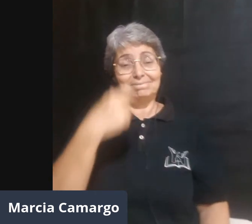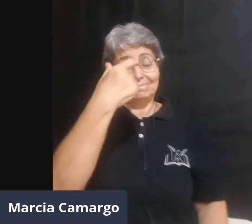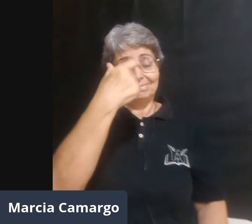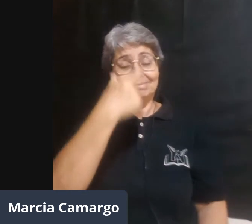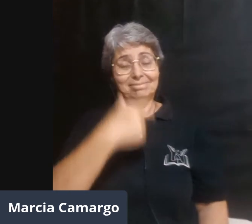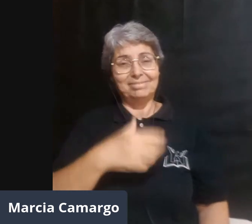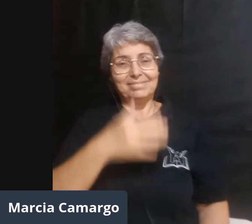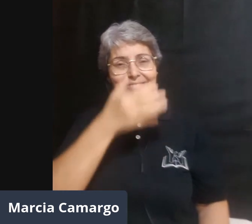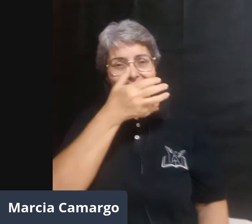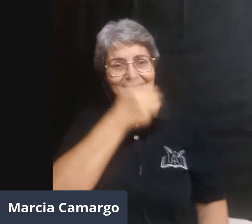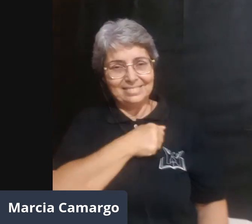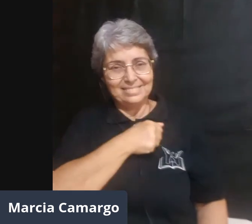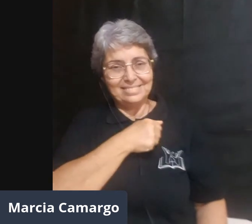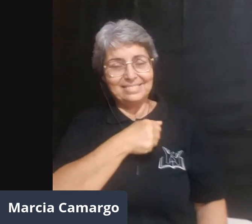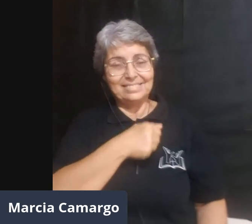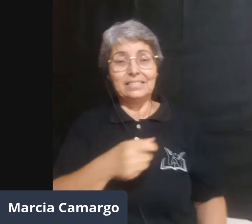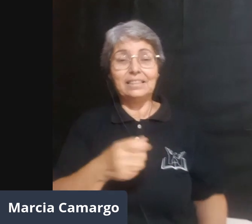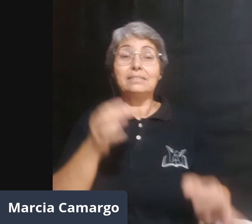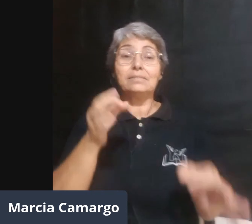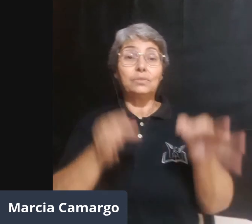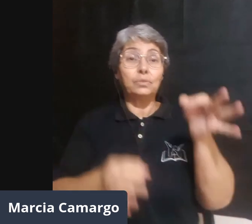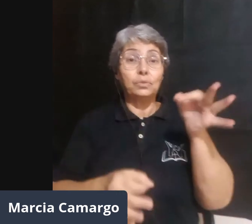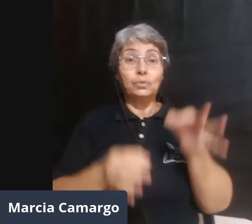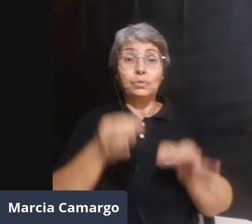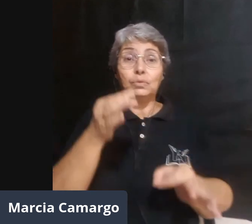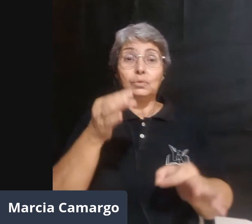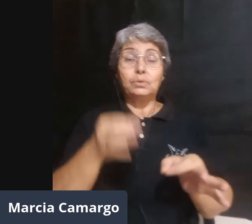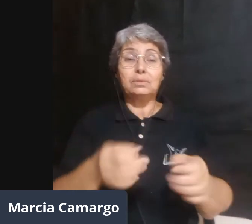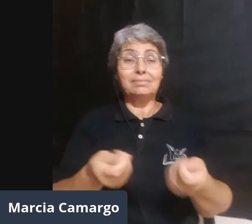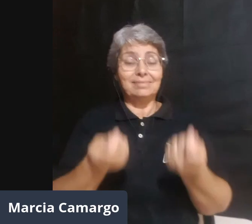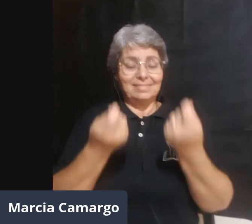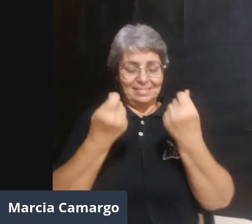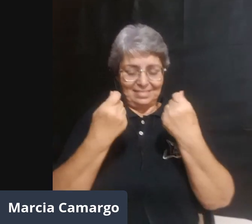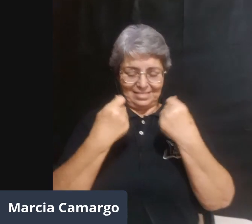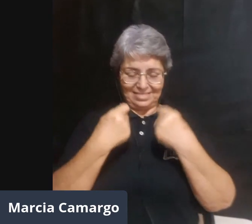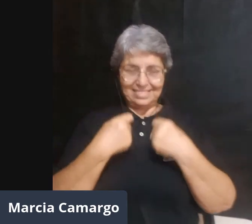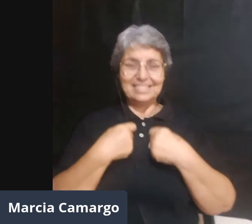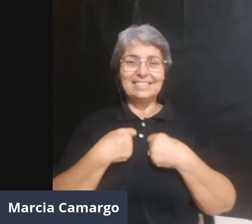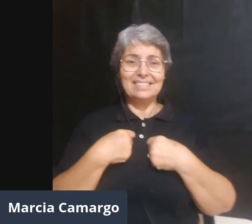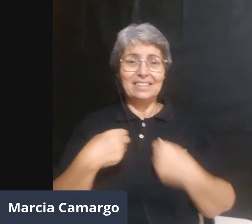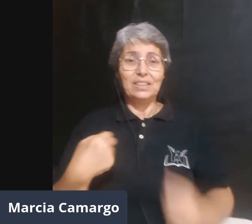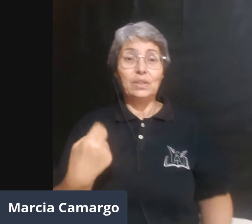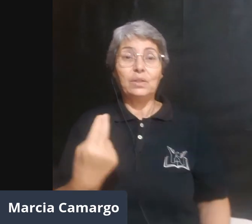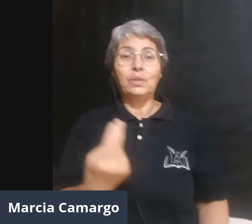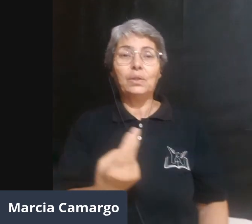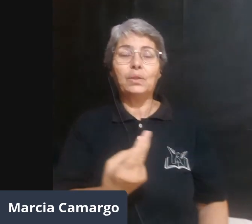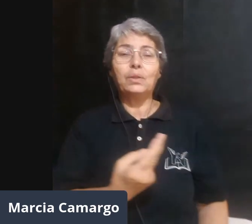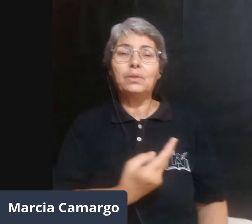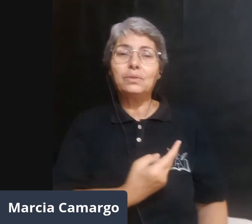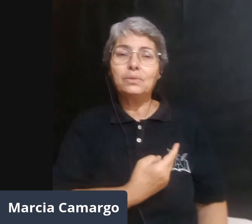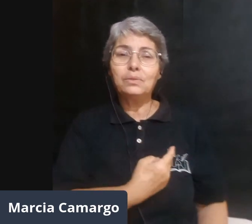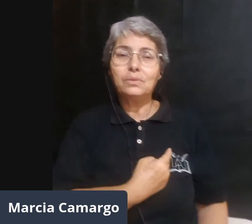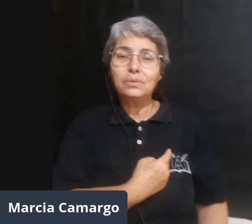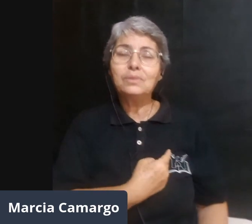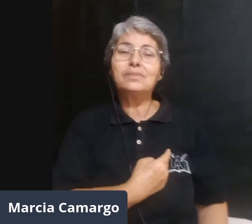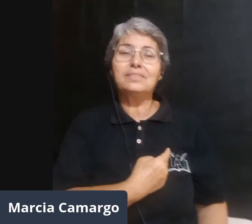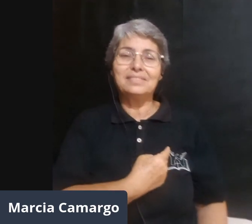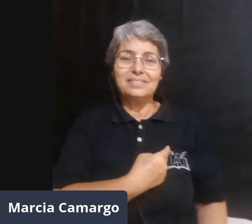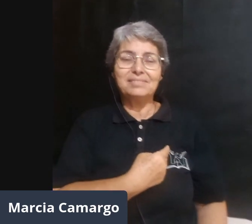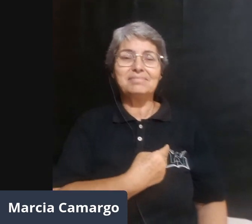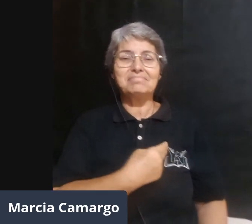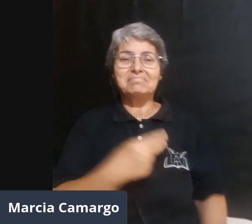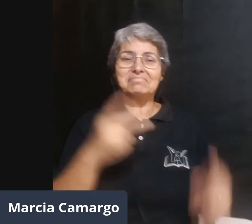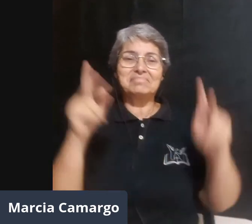justificados pela fé, nós temos paz para